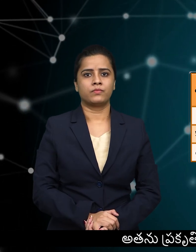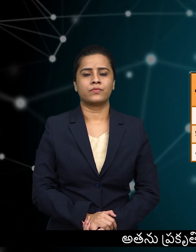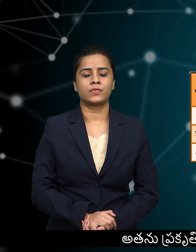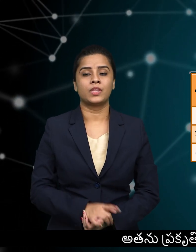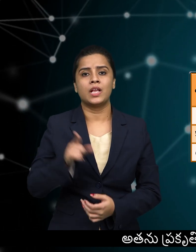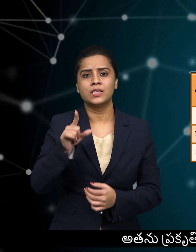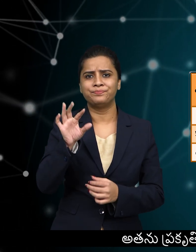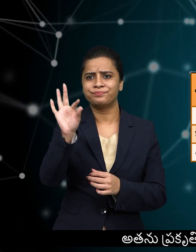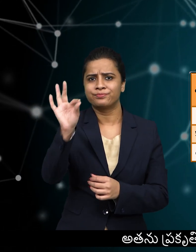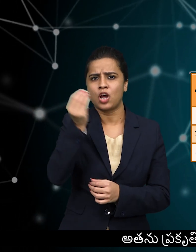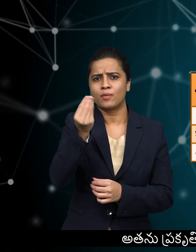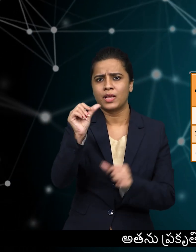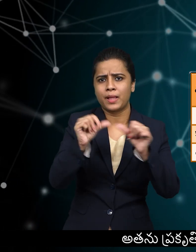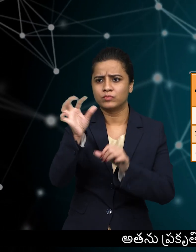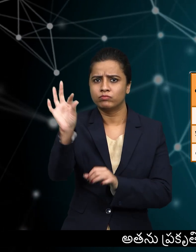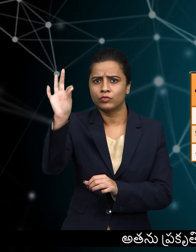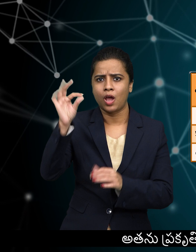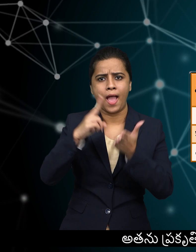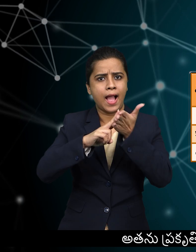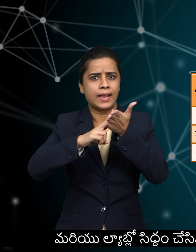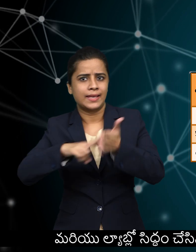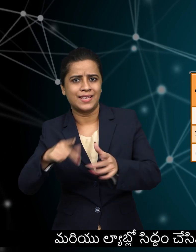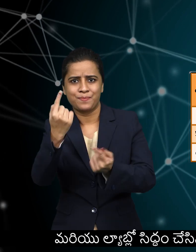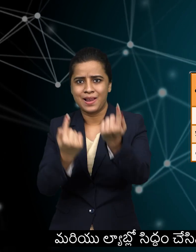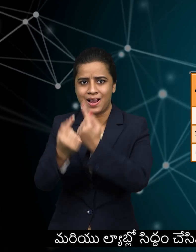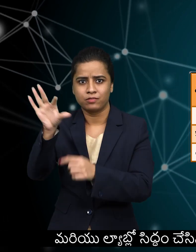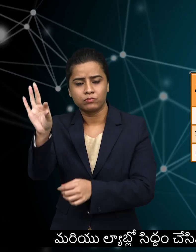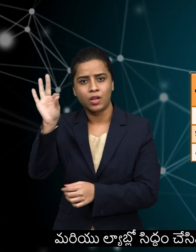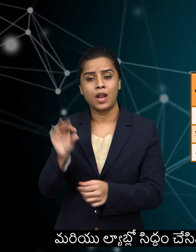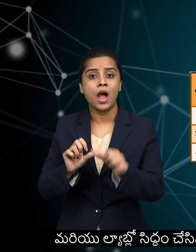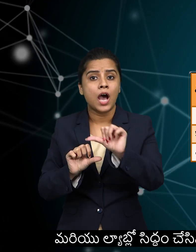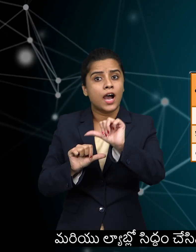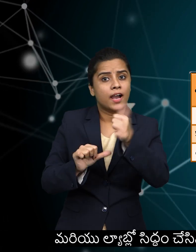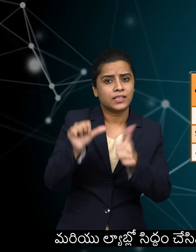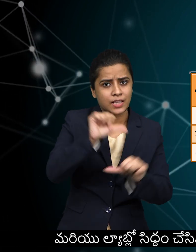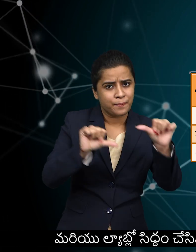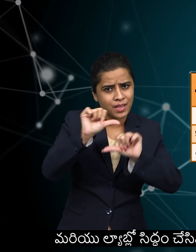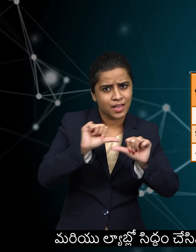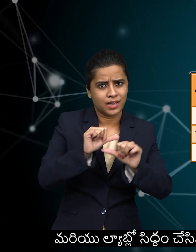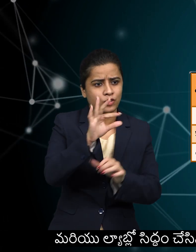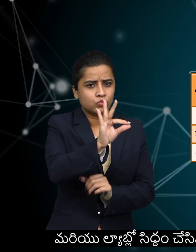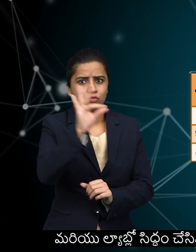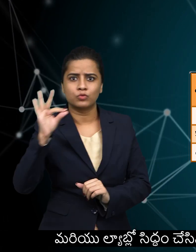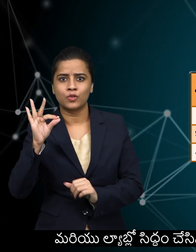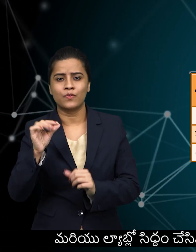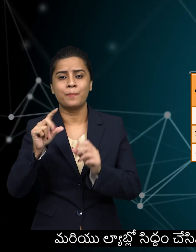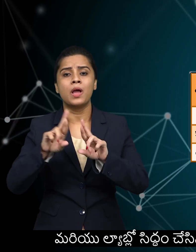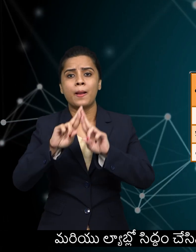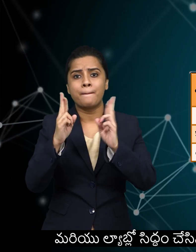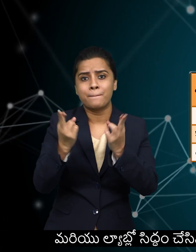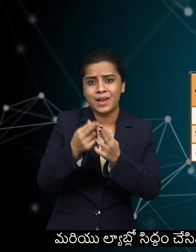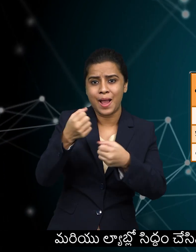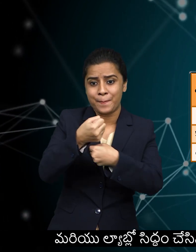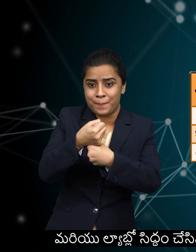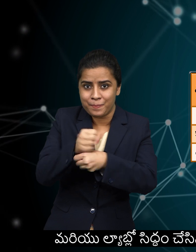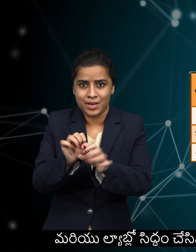అతను ప్రకృతి నుండి ఒక నమూనాను మరియు ల్యాబ్లో సిద్ధం చేసిన మరొక నమూనాను